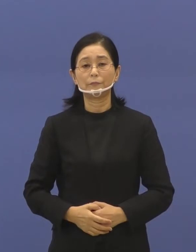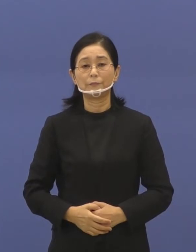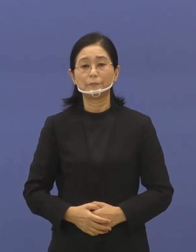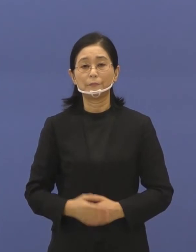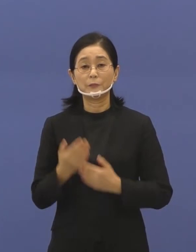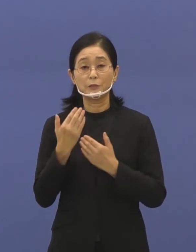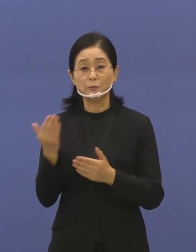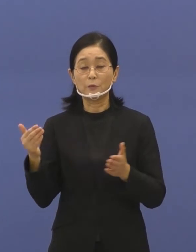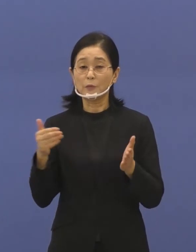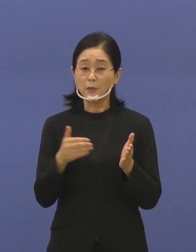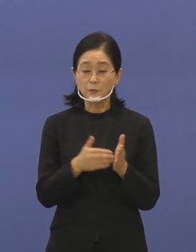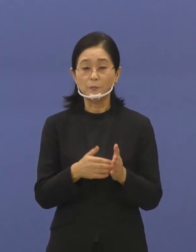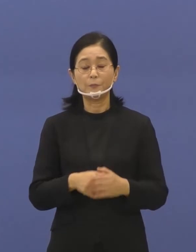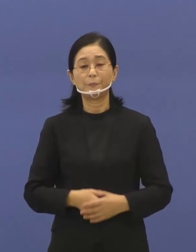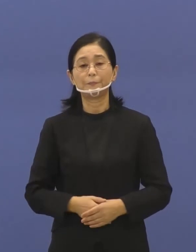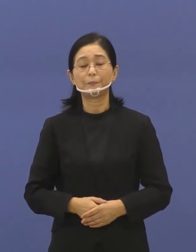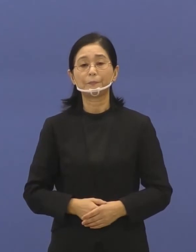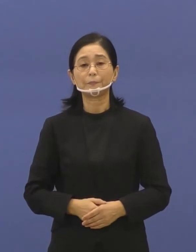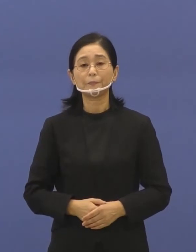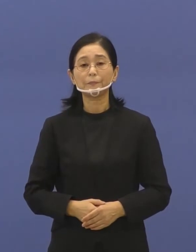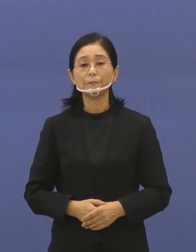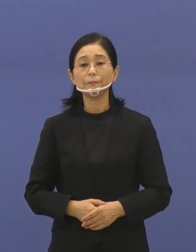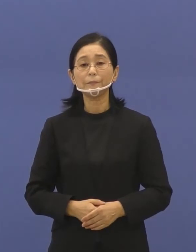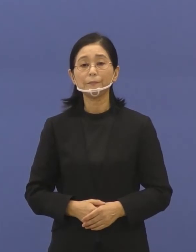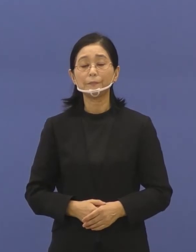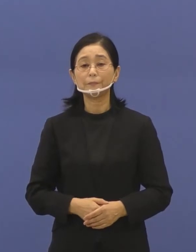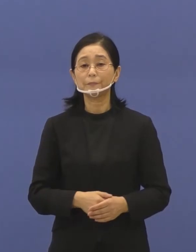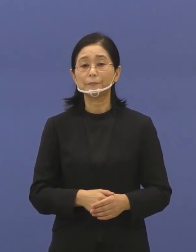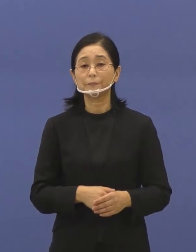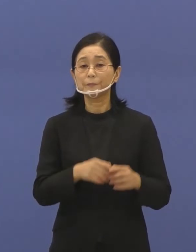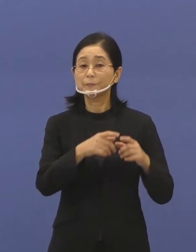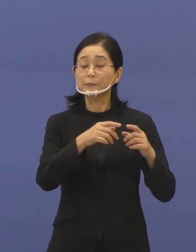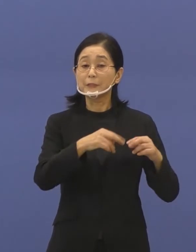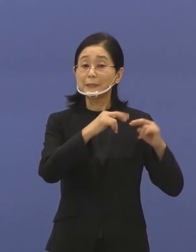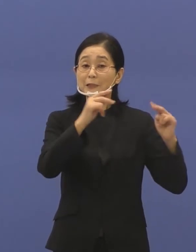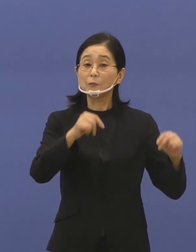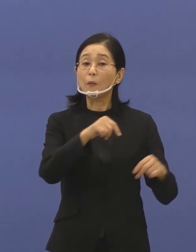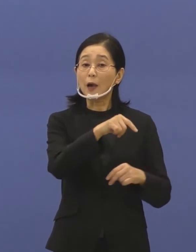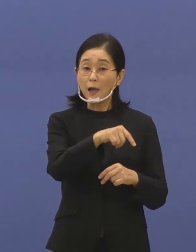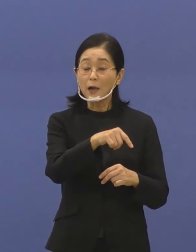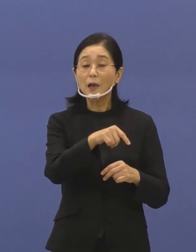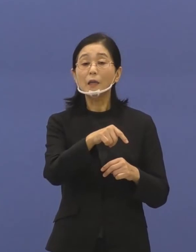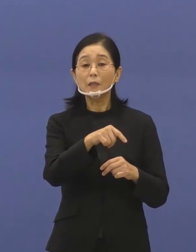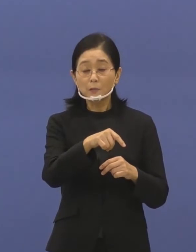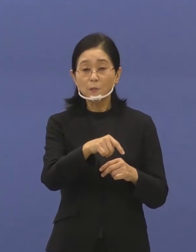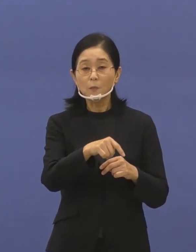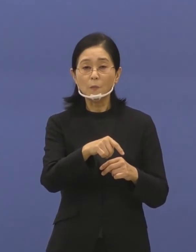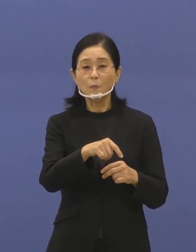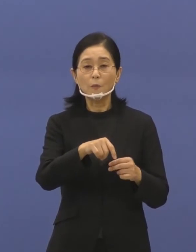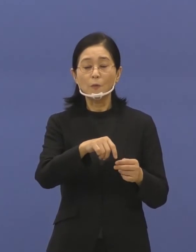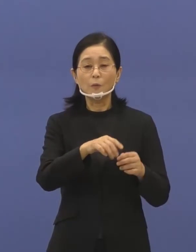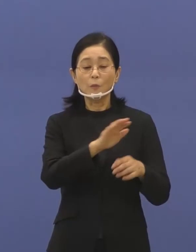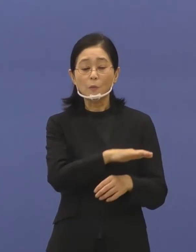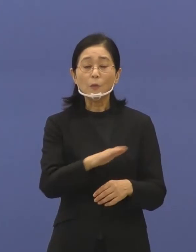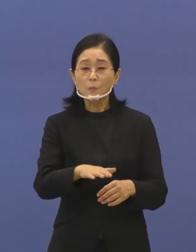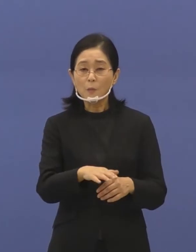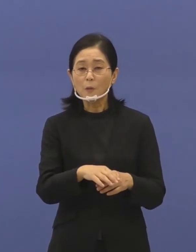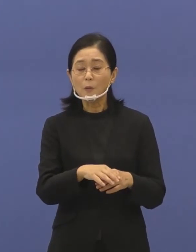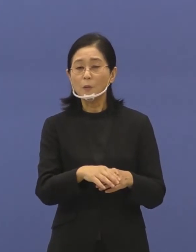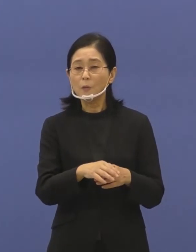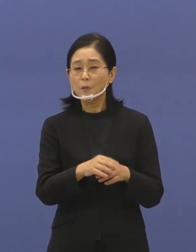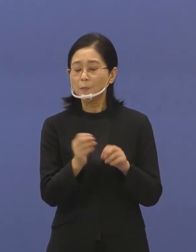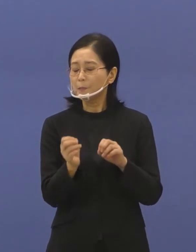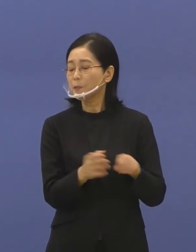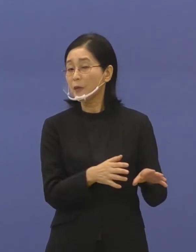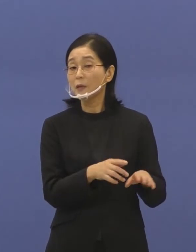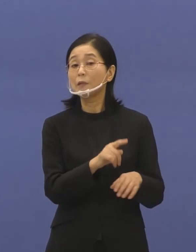って話が変わるんですけれども、静岡県の認定こども園バスの事故を受けたこの県の